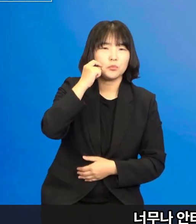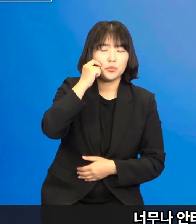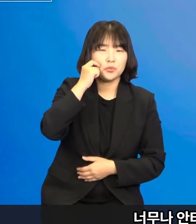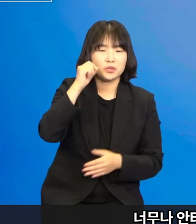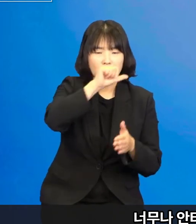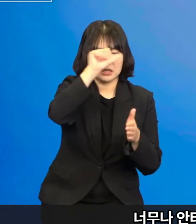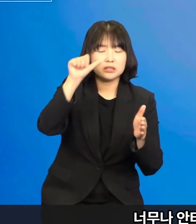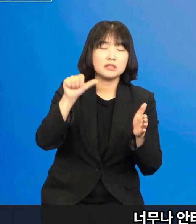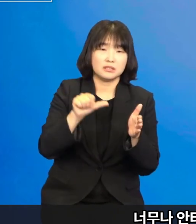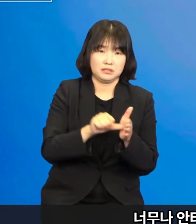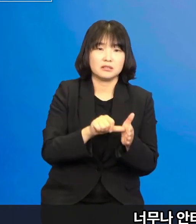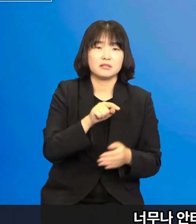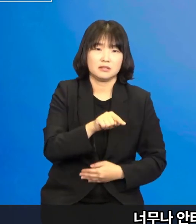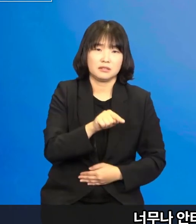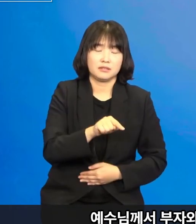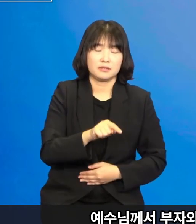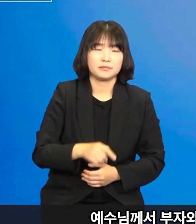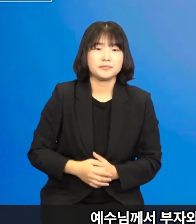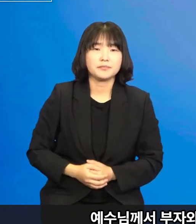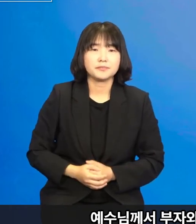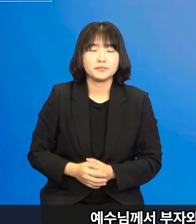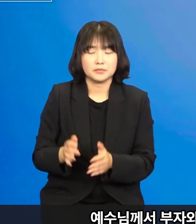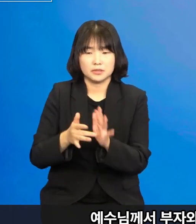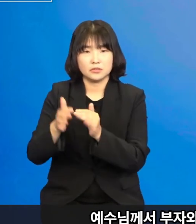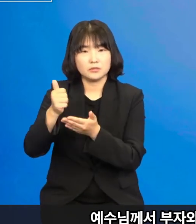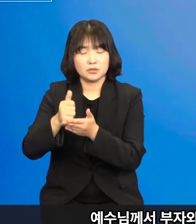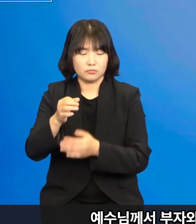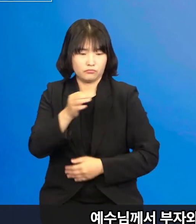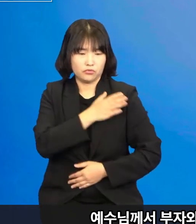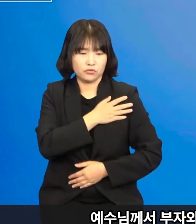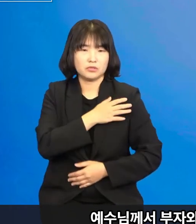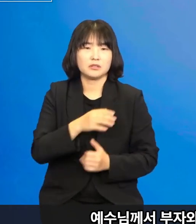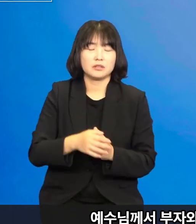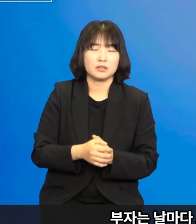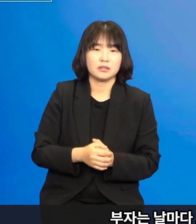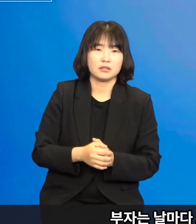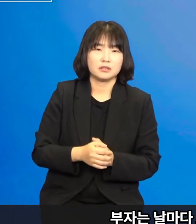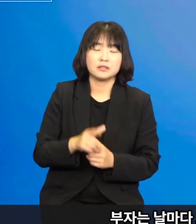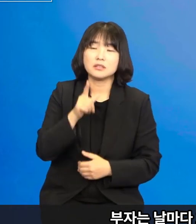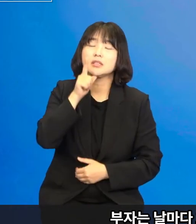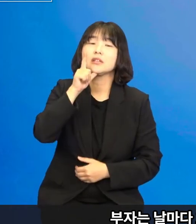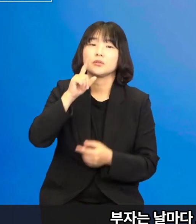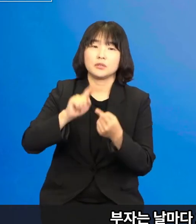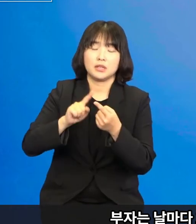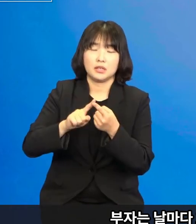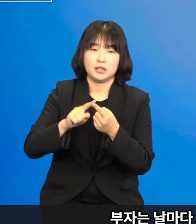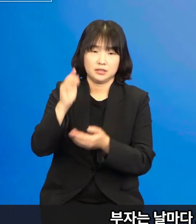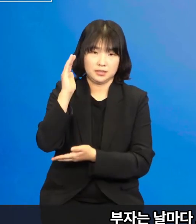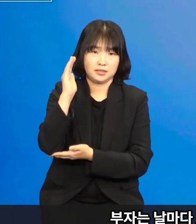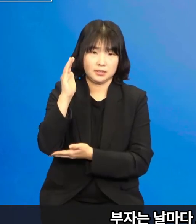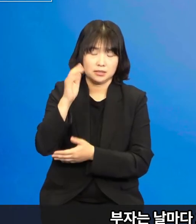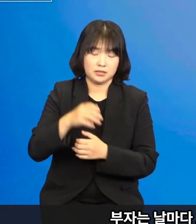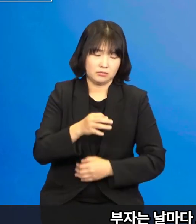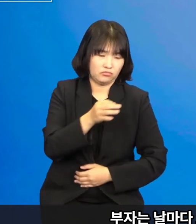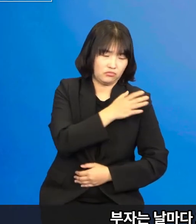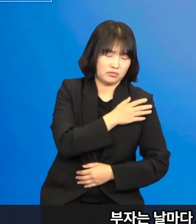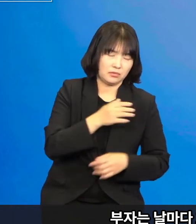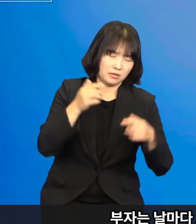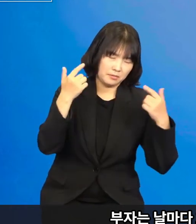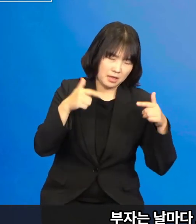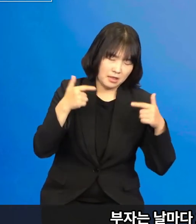안타까운 이야기입니다. 예수님께서 부자와 나사로 이야기를 하셨어요. 부자는 날마다 호화롭게 파티를